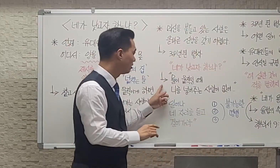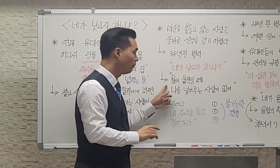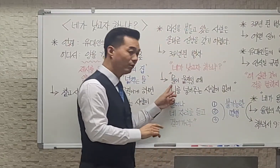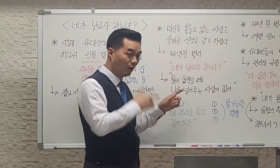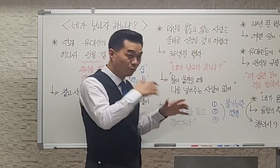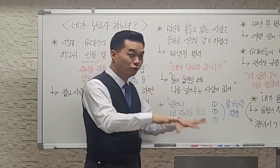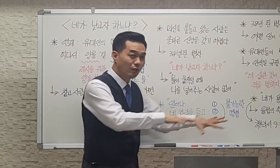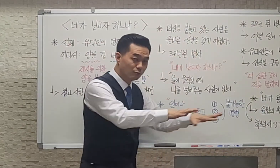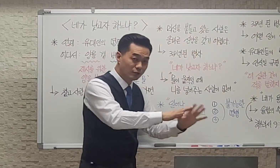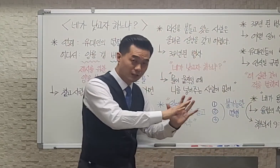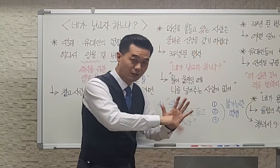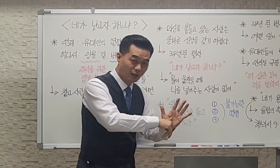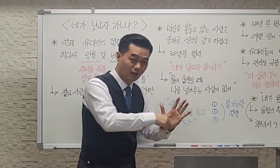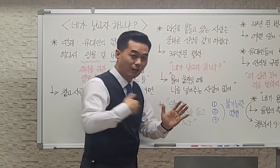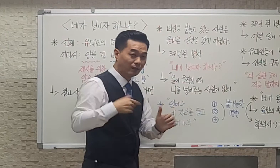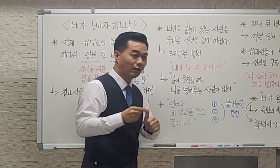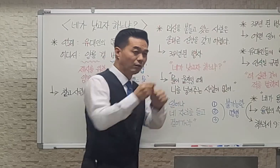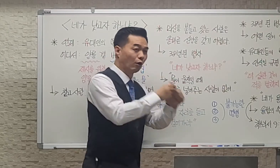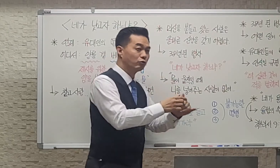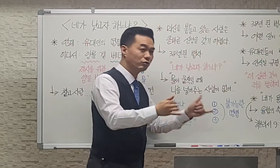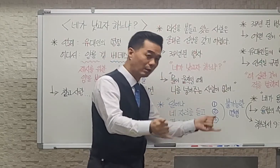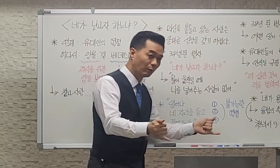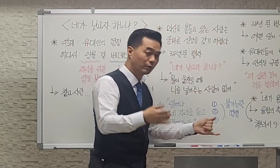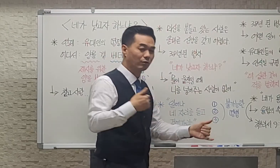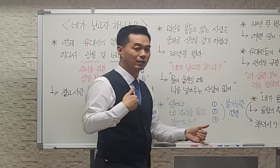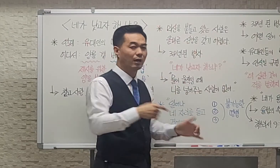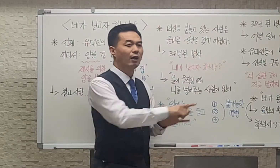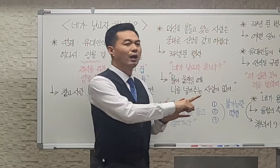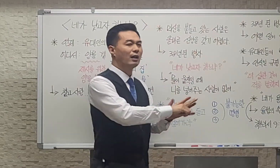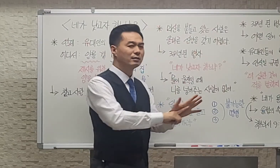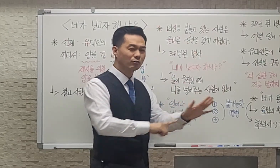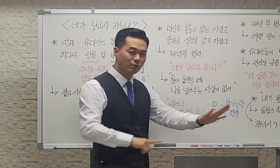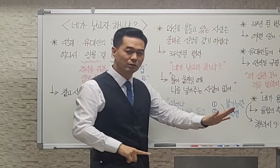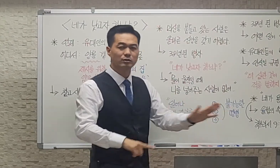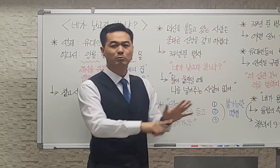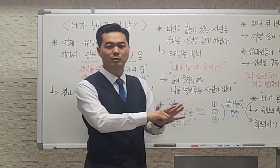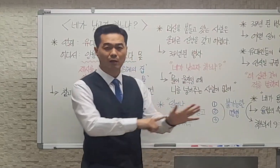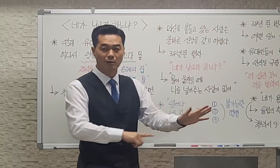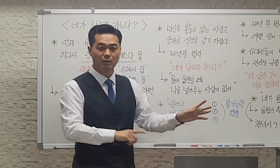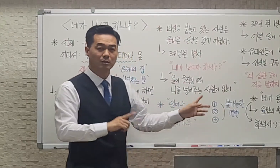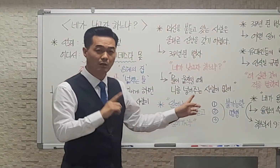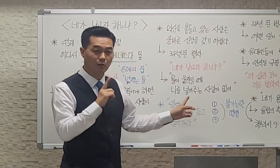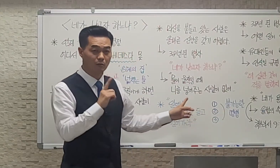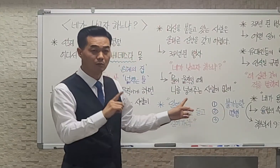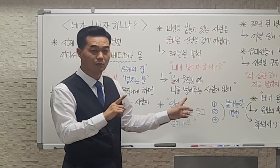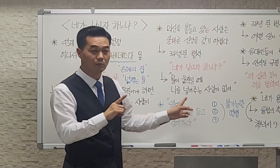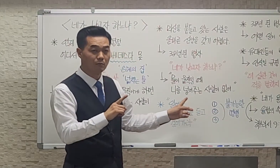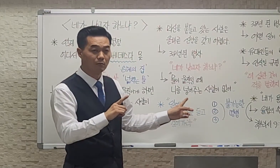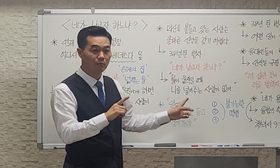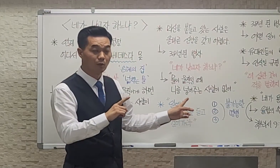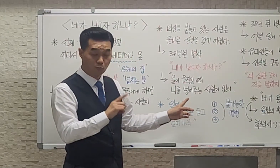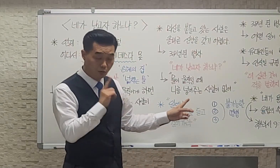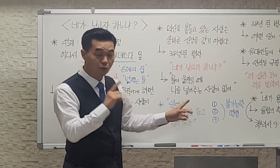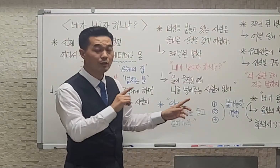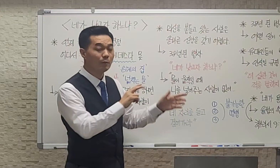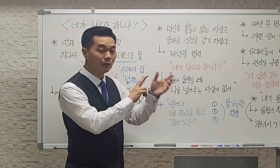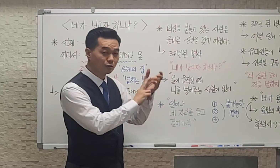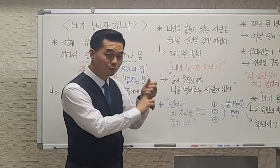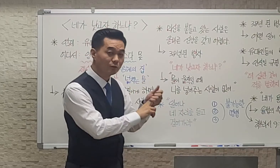그러냐면 물이 움직일 때 나를 넣어준 사람이 없어서 제가 항상 뒤처집니다. 이 얘기를 해요. 물론 이 말의 숨은